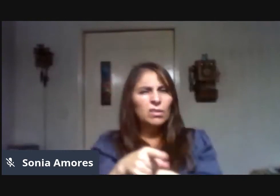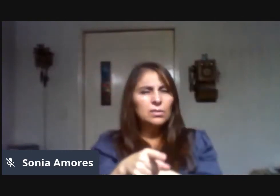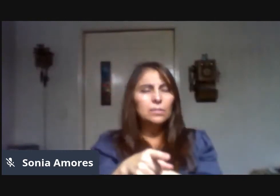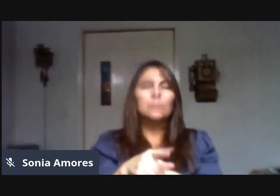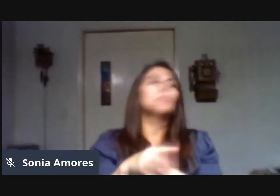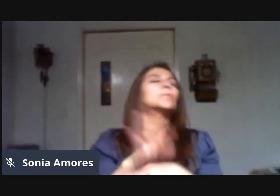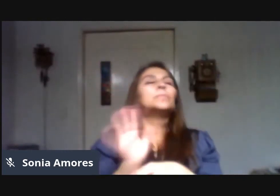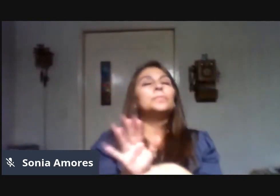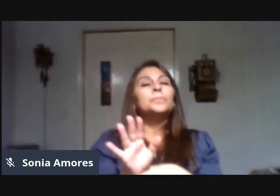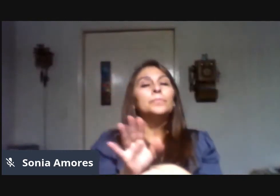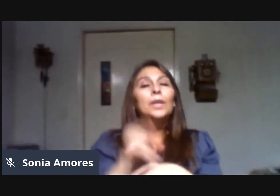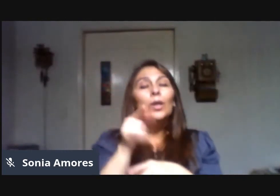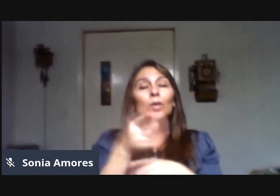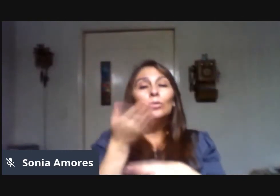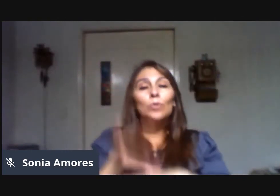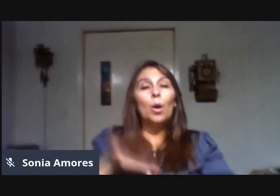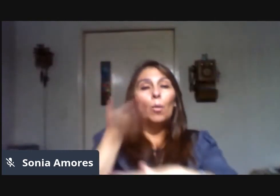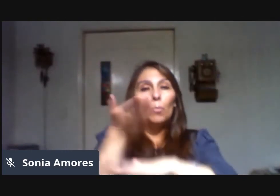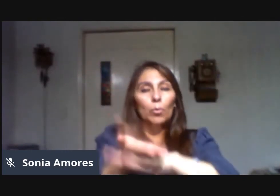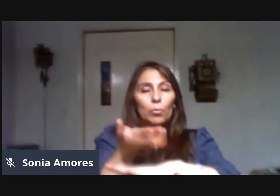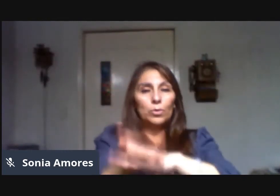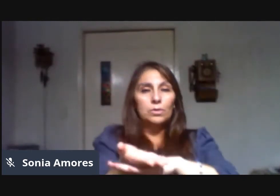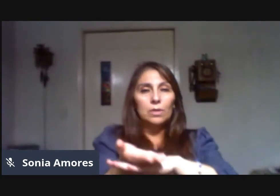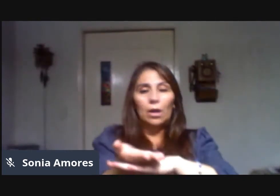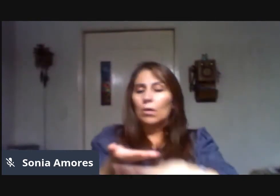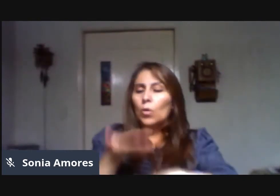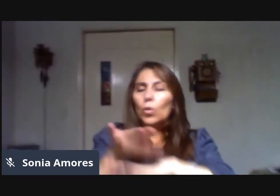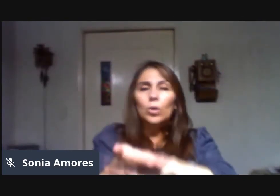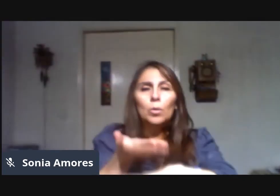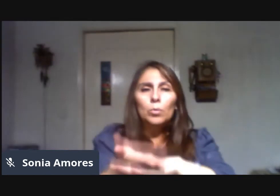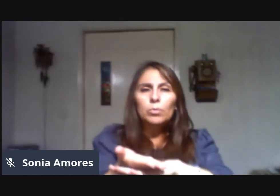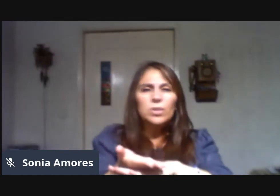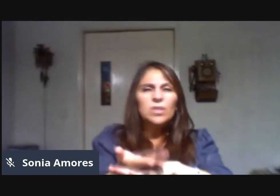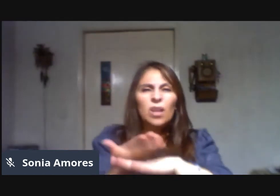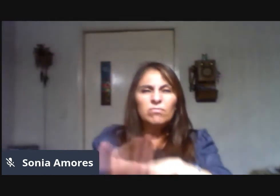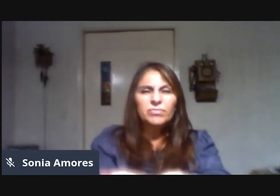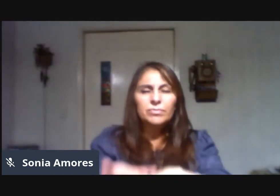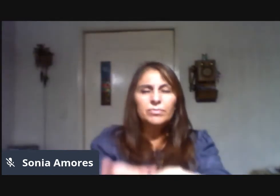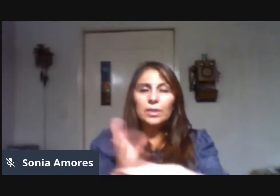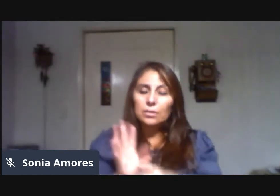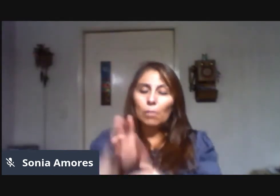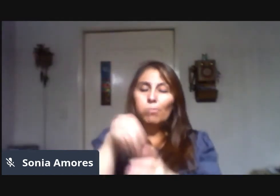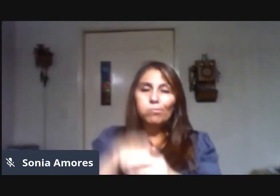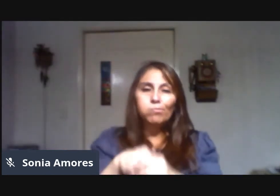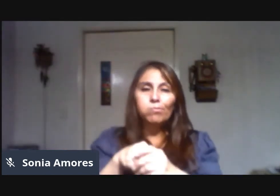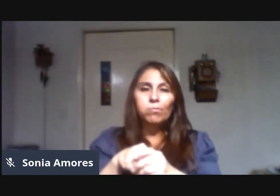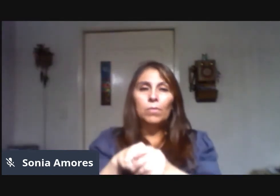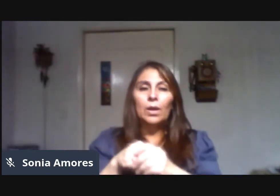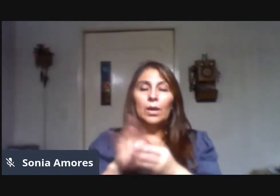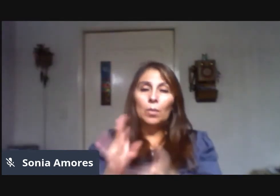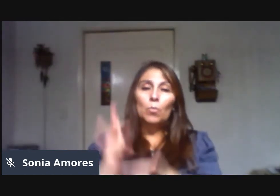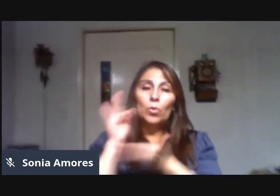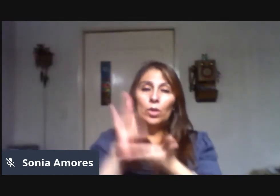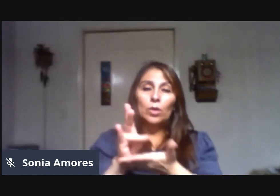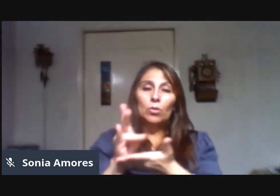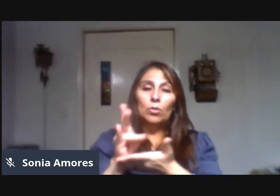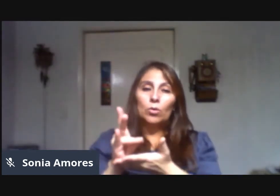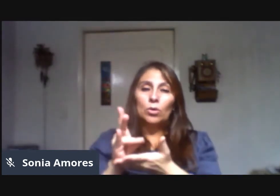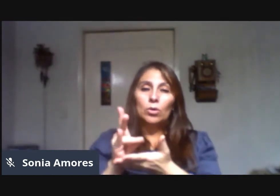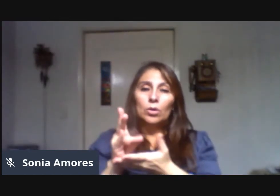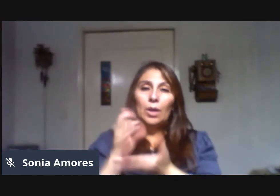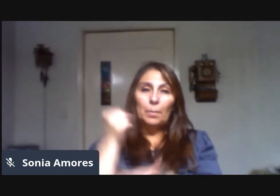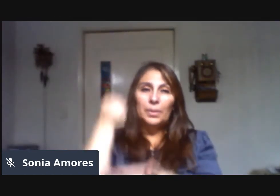una propuesta que sea parte del modelo de acumulación capitalista que se ha